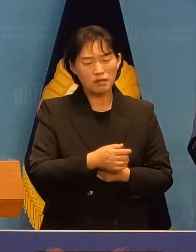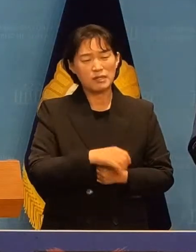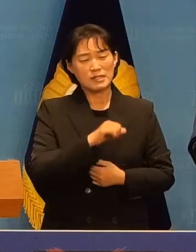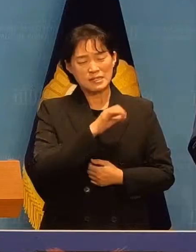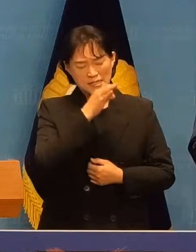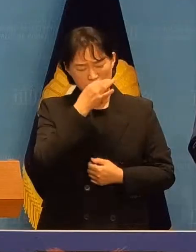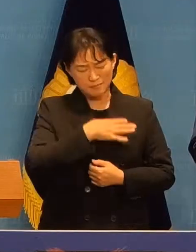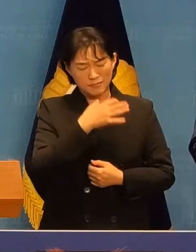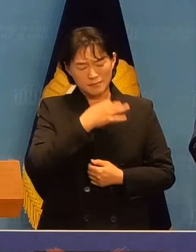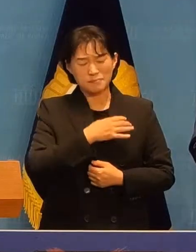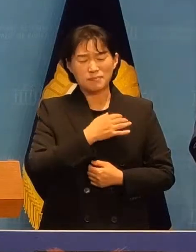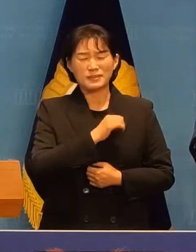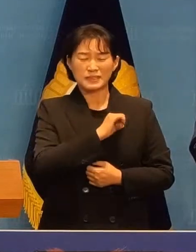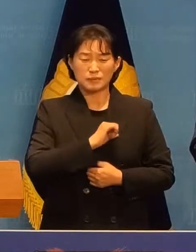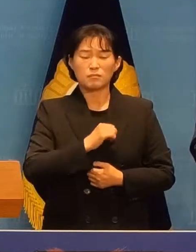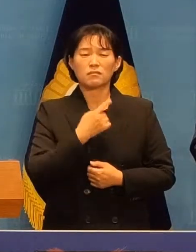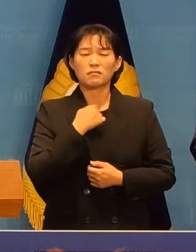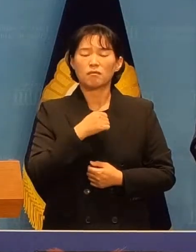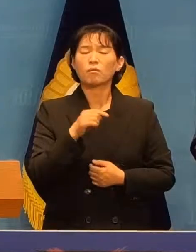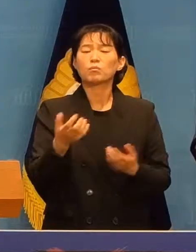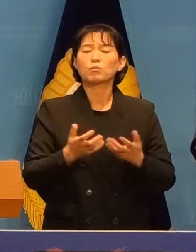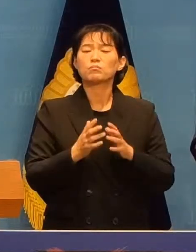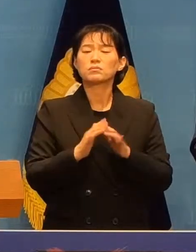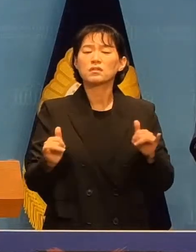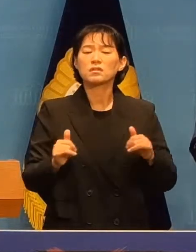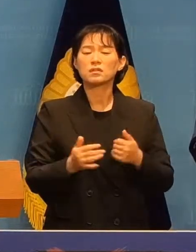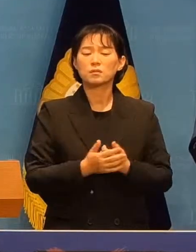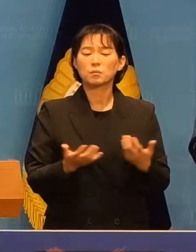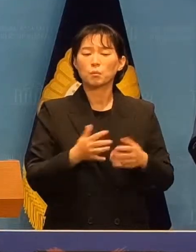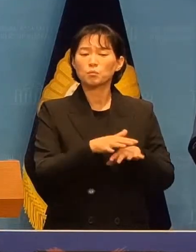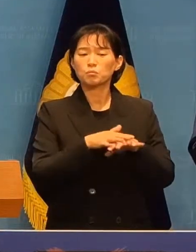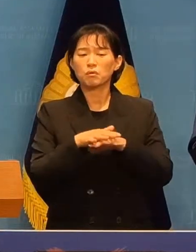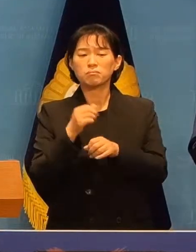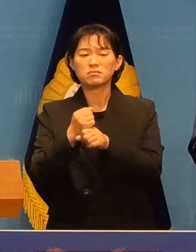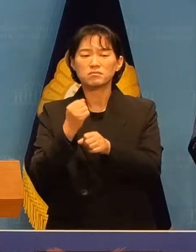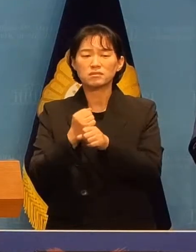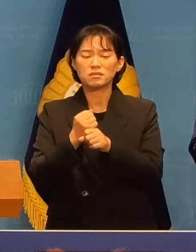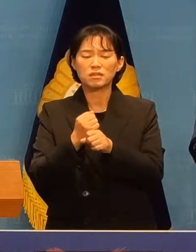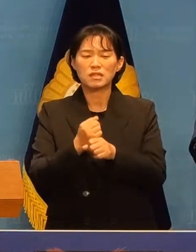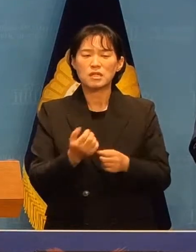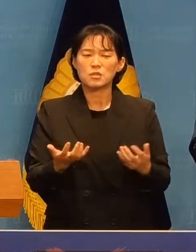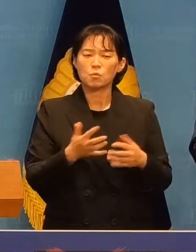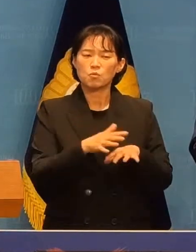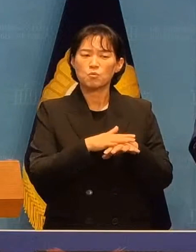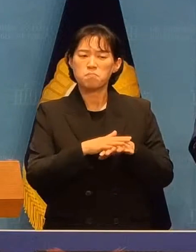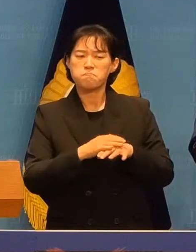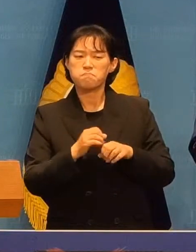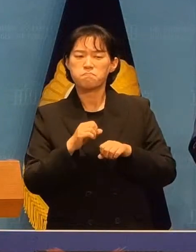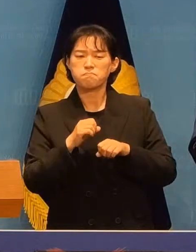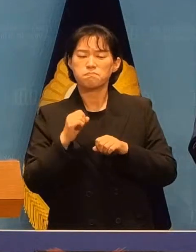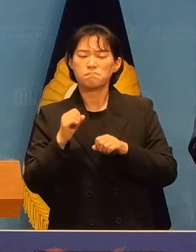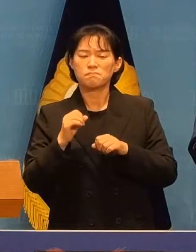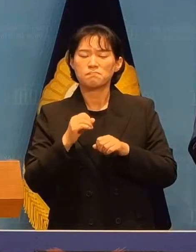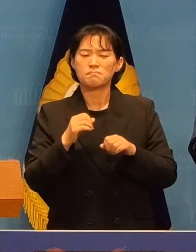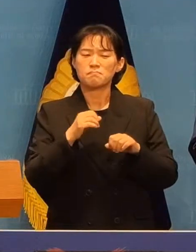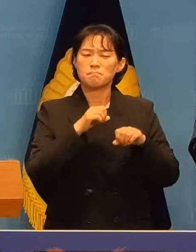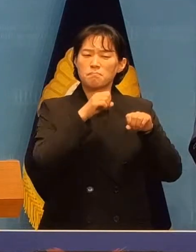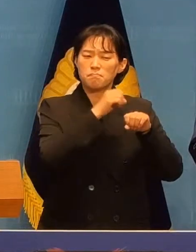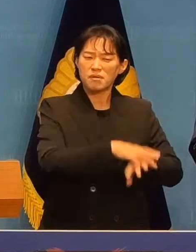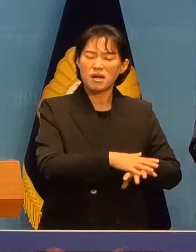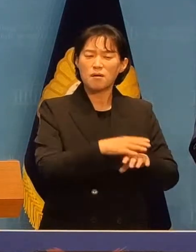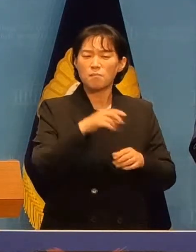견뎌왔던 이곳 노동자들이 노동조합을 조직하자 노조 파괴용, 발탁 채용, 배치 전환과